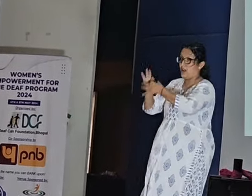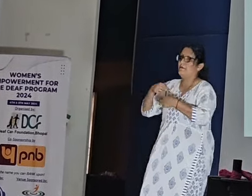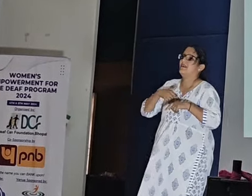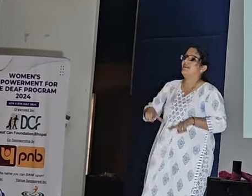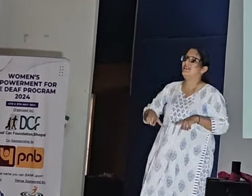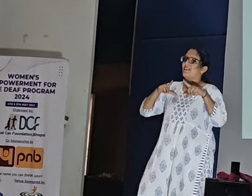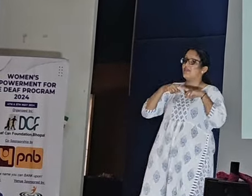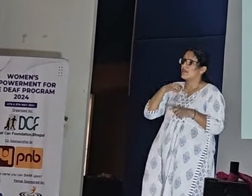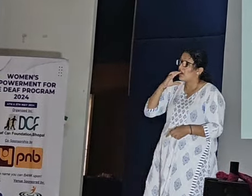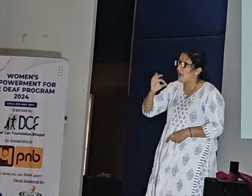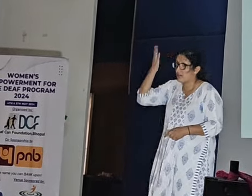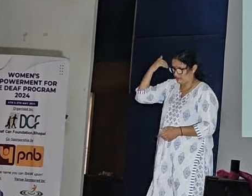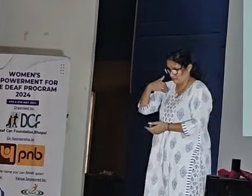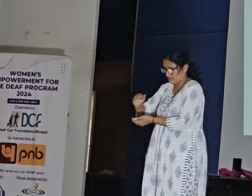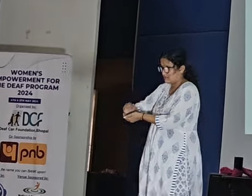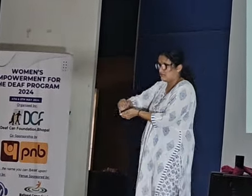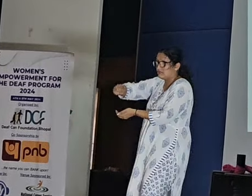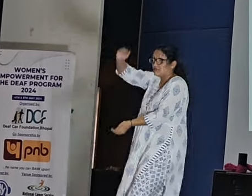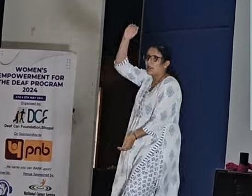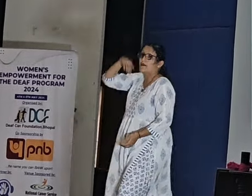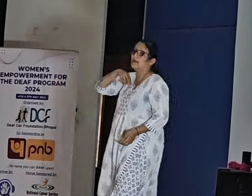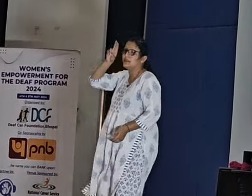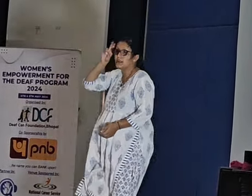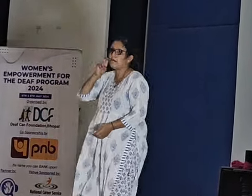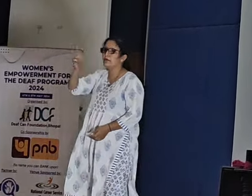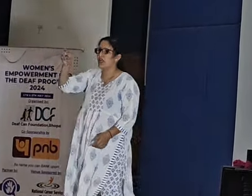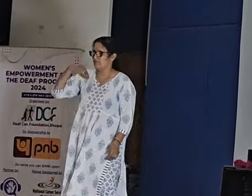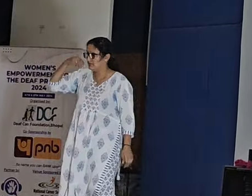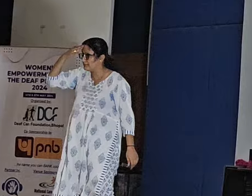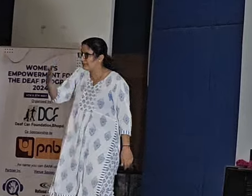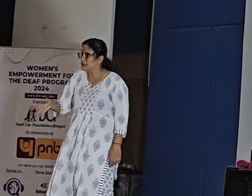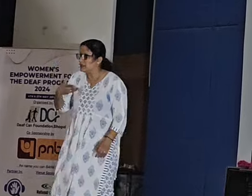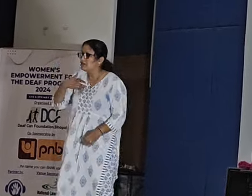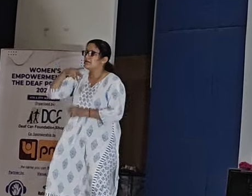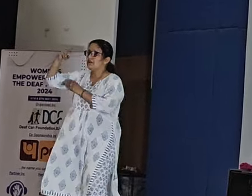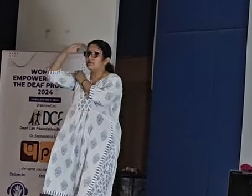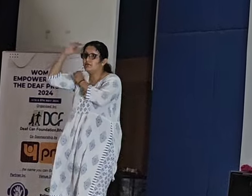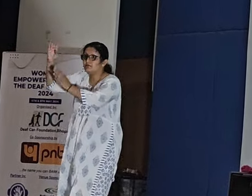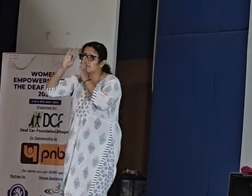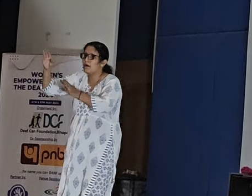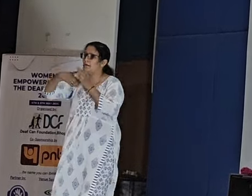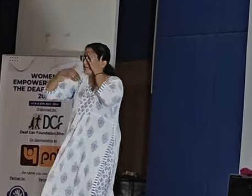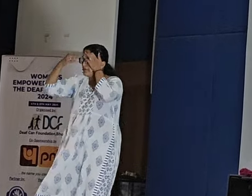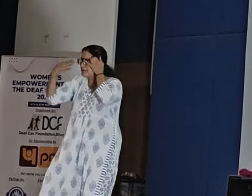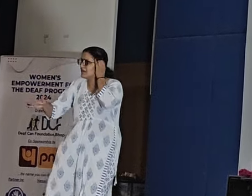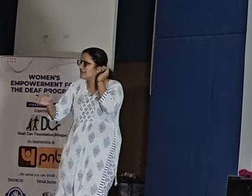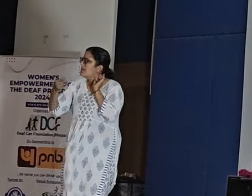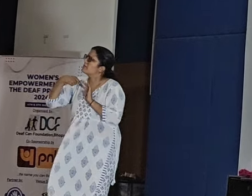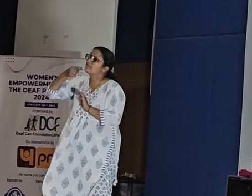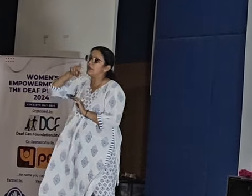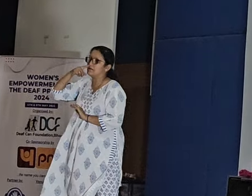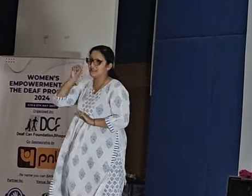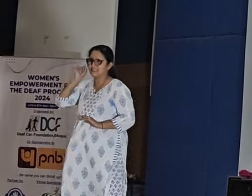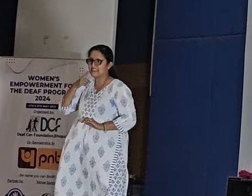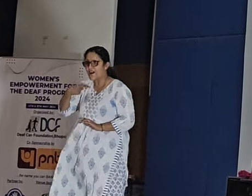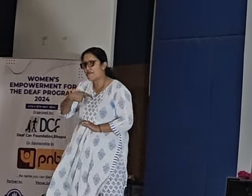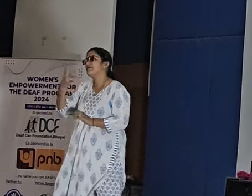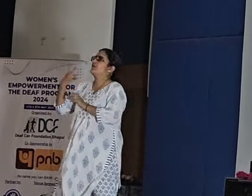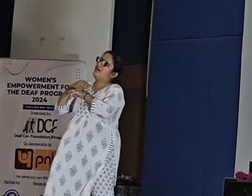उन्हें एक्सप्लेन करके उन्हें भी मतलब ये चीज बता सकते हो और सिखा सकते हो। मैं अपना बचपन से लेकर आपको बताना चाहूंगा, एक अपना एक्सपीरियंस में बचपन से लेकर अभी तक इतनी